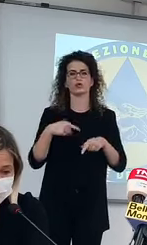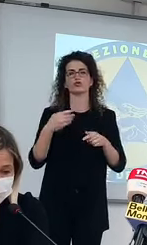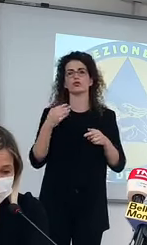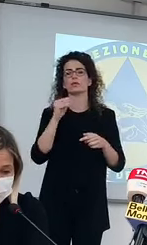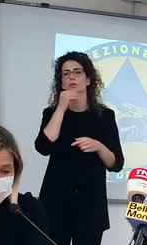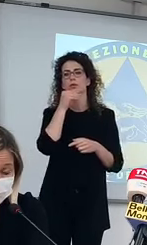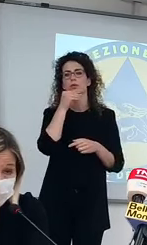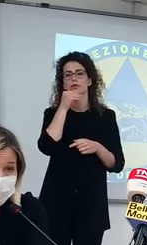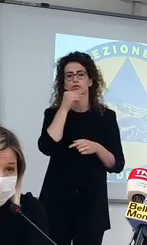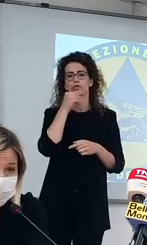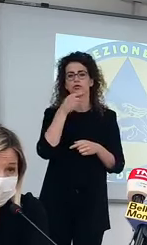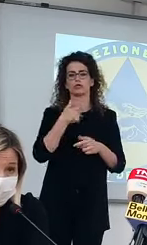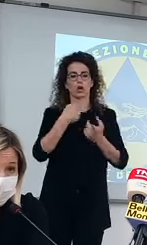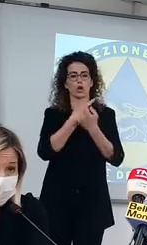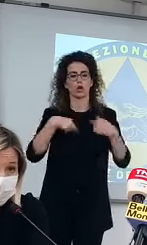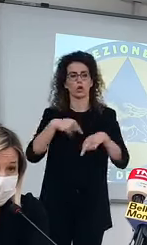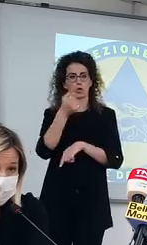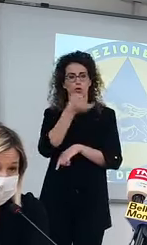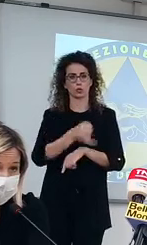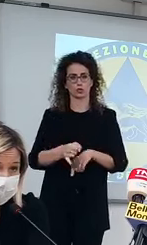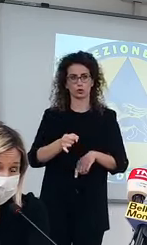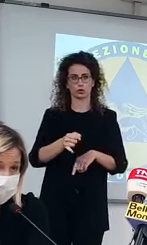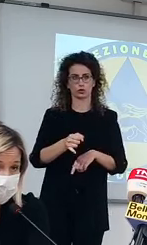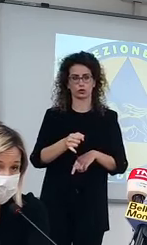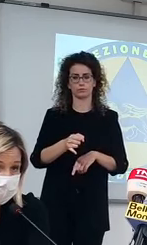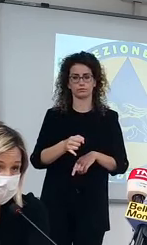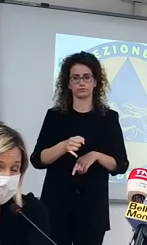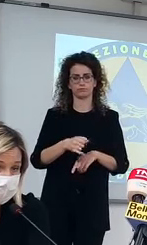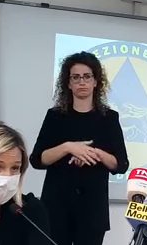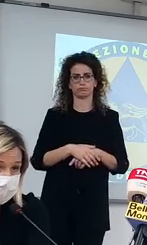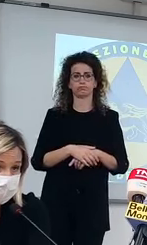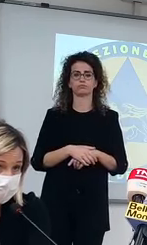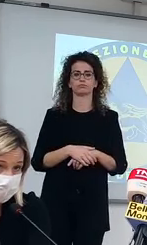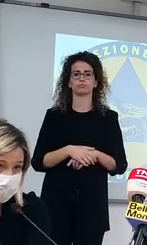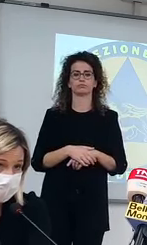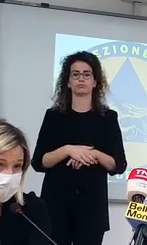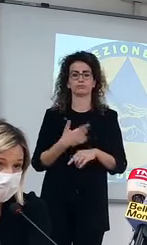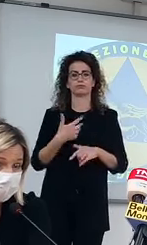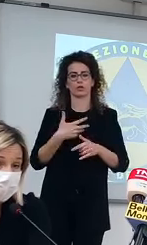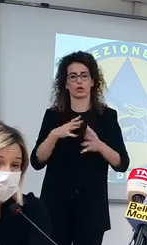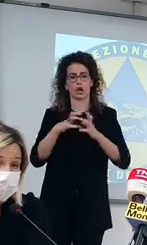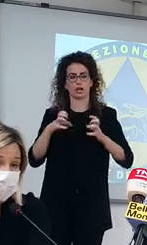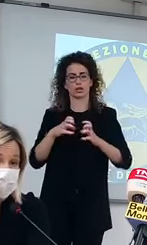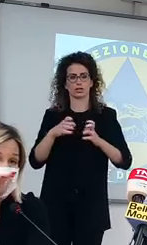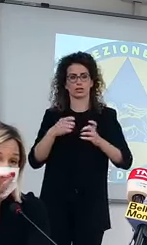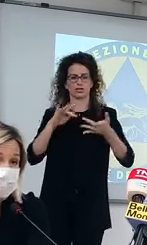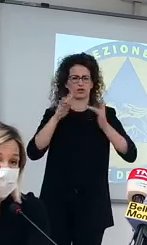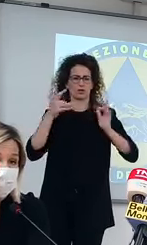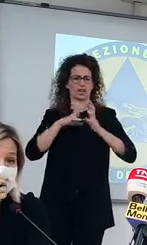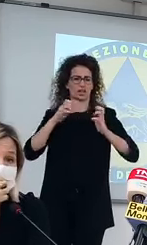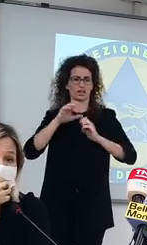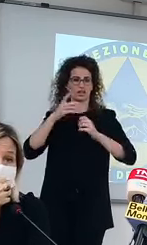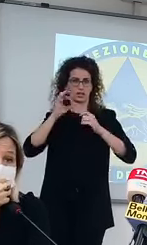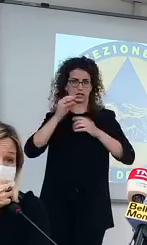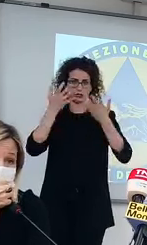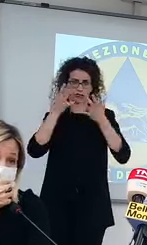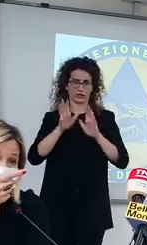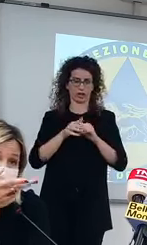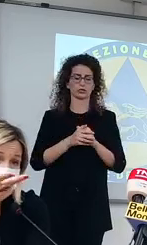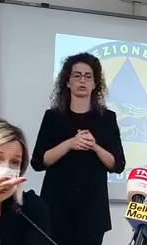un incontro conclusivo con loro, la parte invece informatica di azienda zero è stata risolta, io penso che nell'arco di